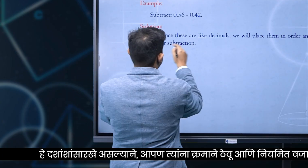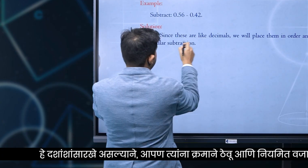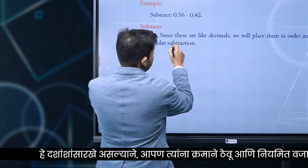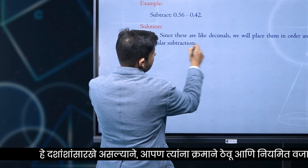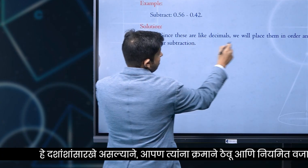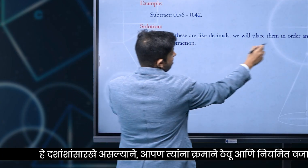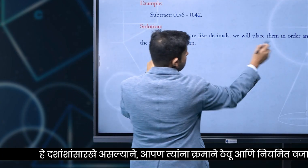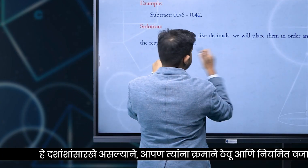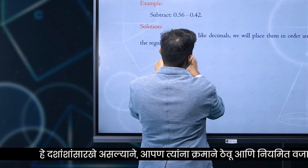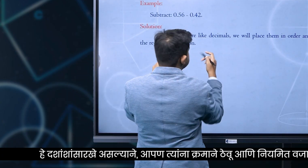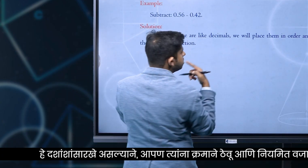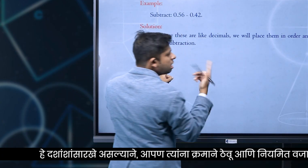नियमित वजाबाकी करू.